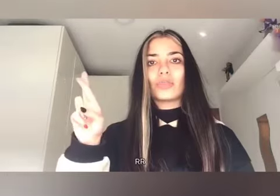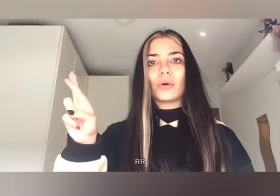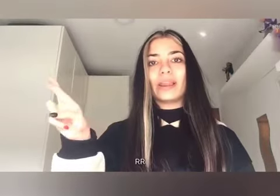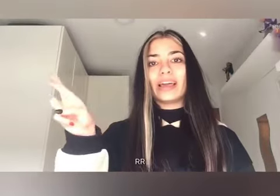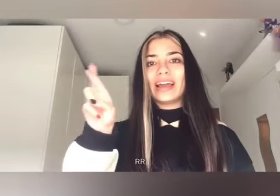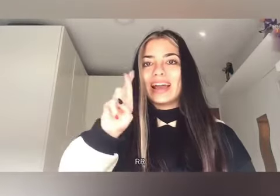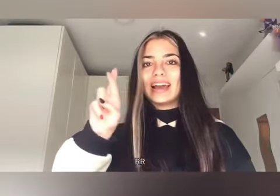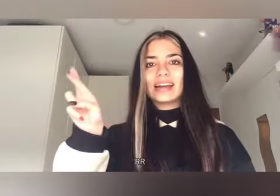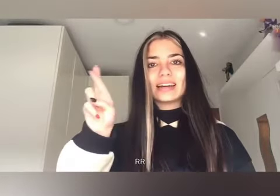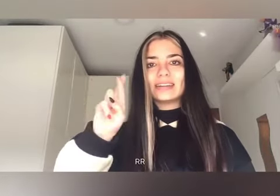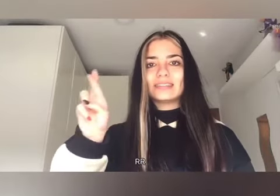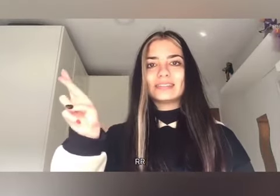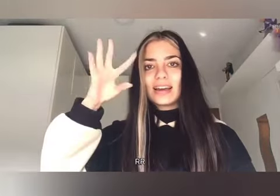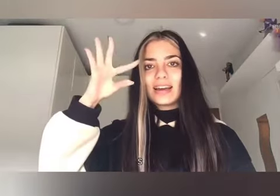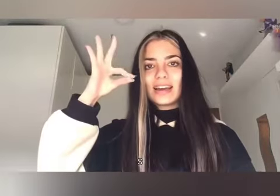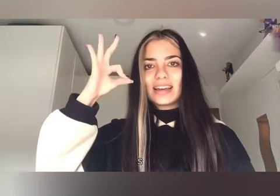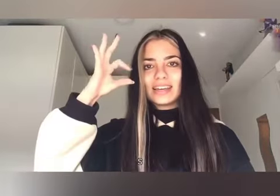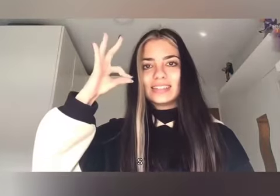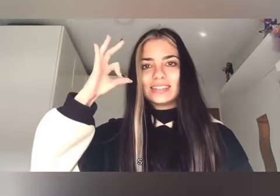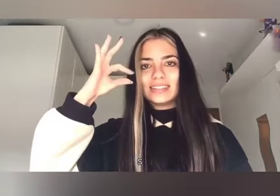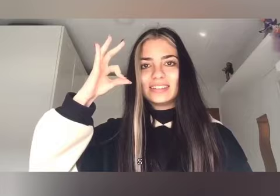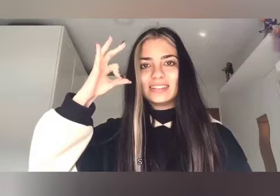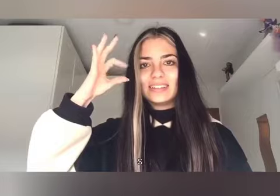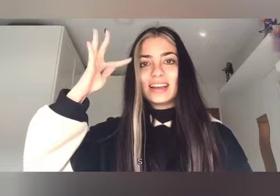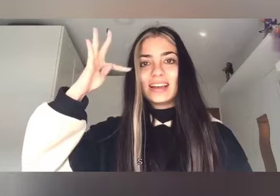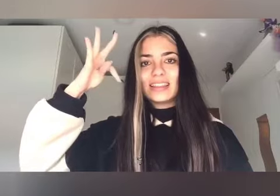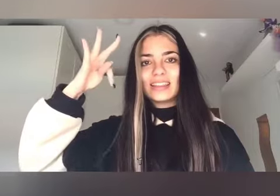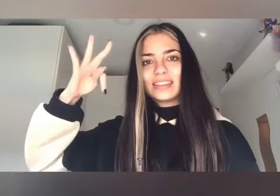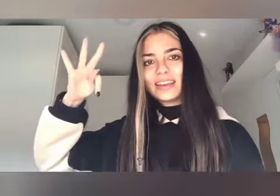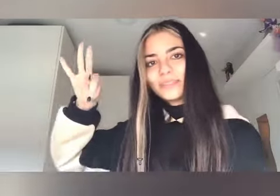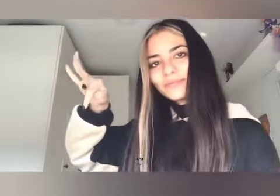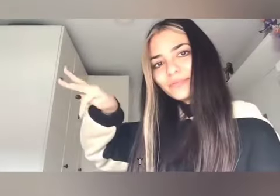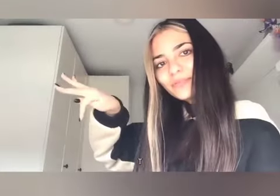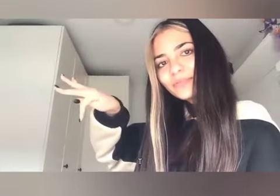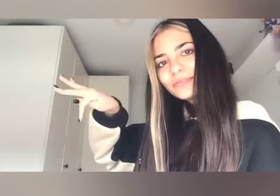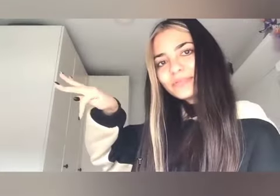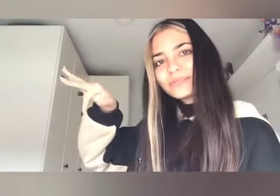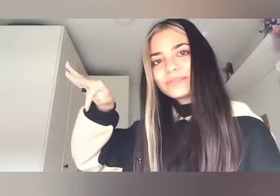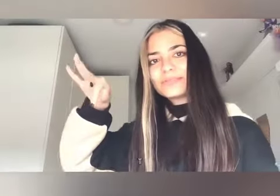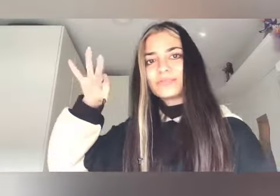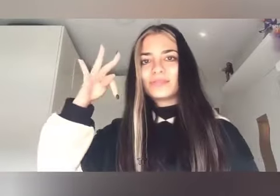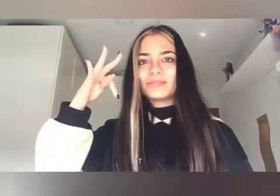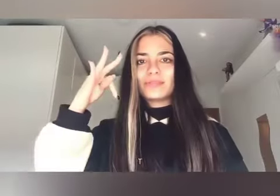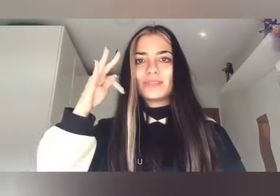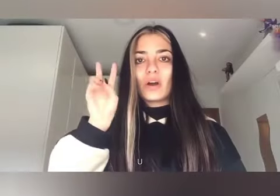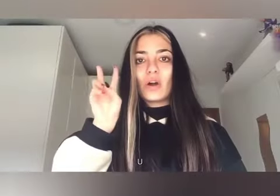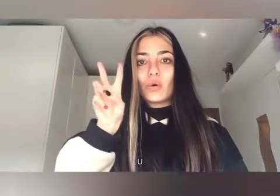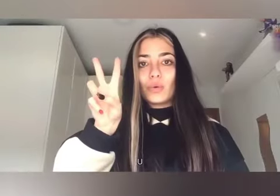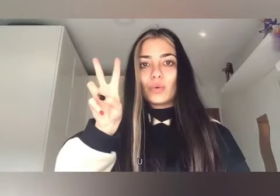doble, R, S, T, U,